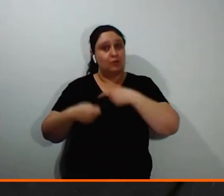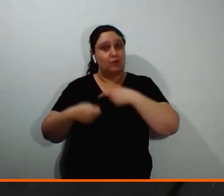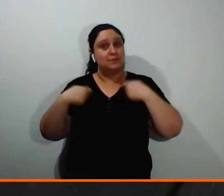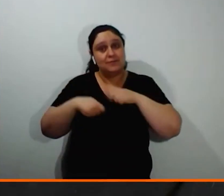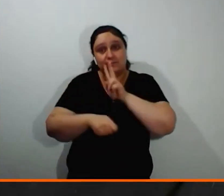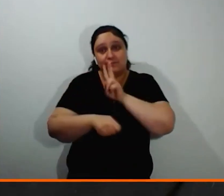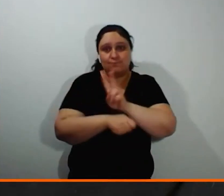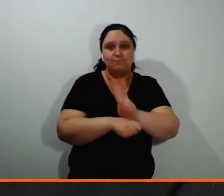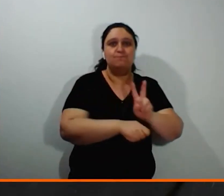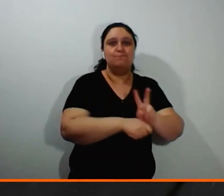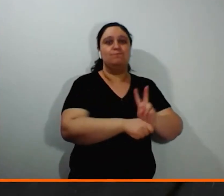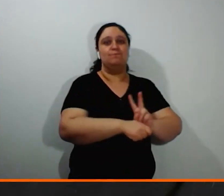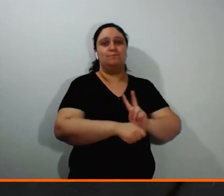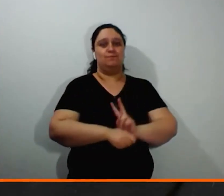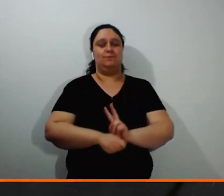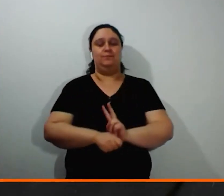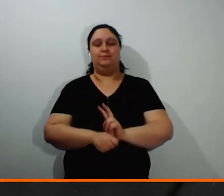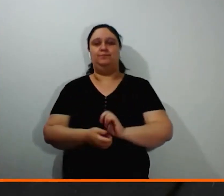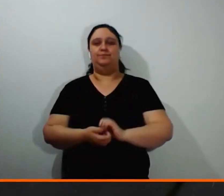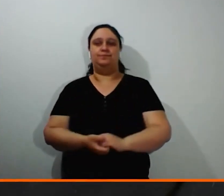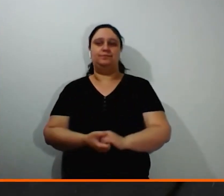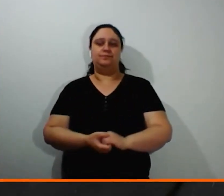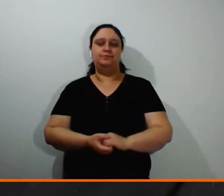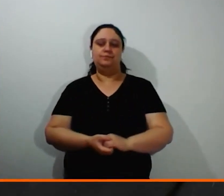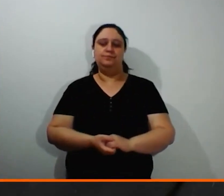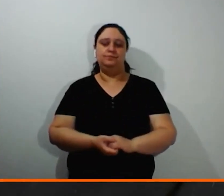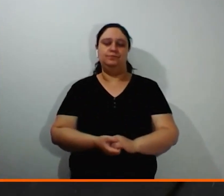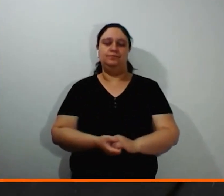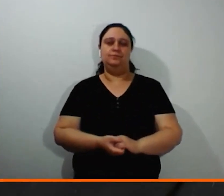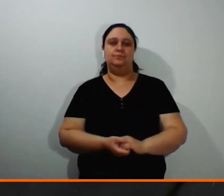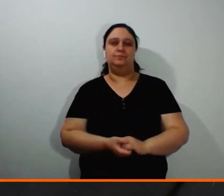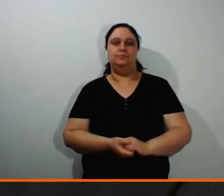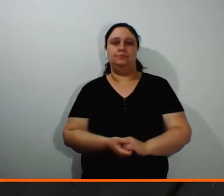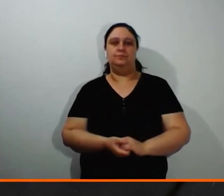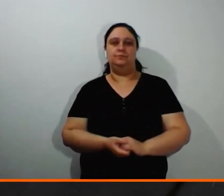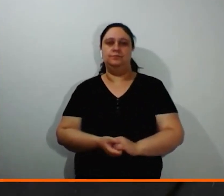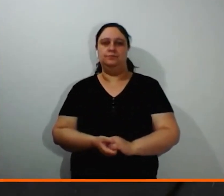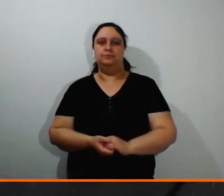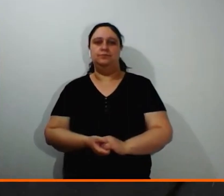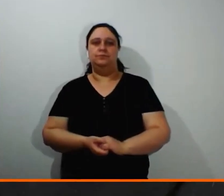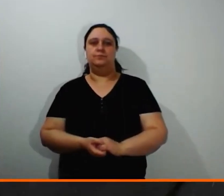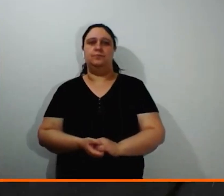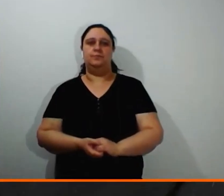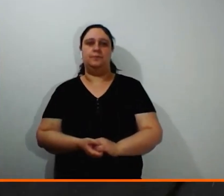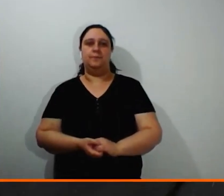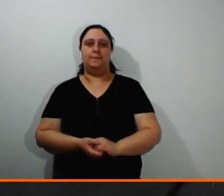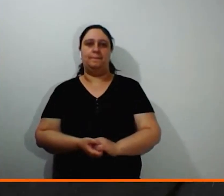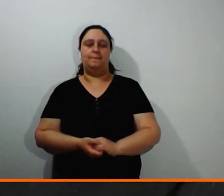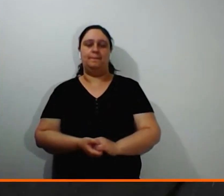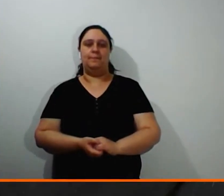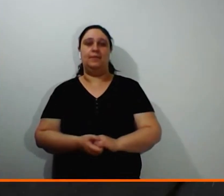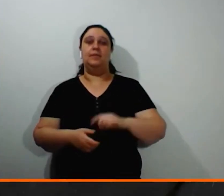nesse fluir, nesse encargo de cuidar das pessoas. Depois em Marcos